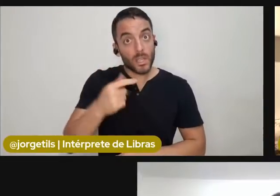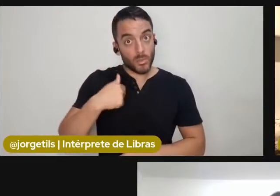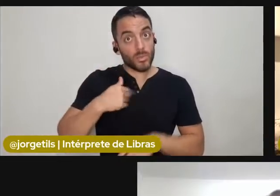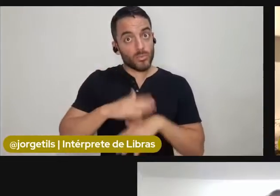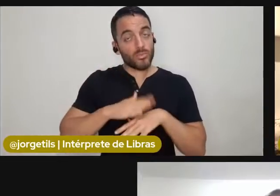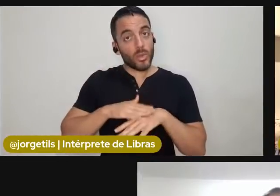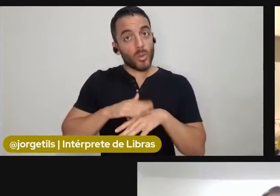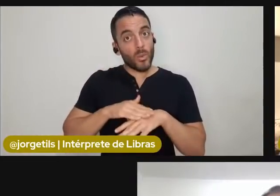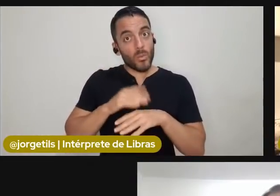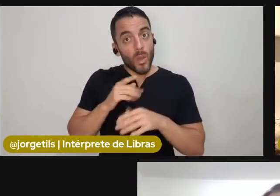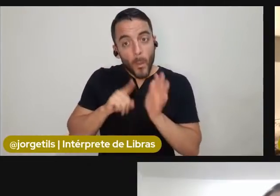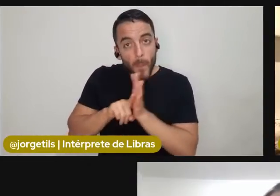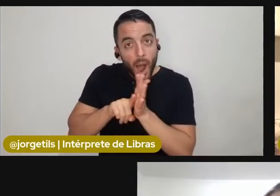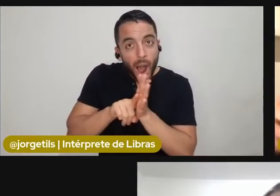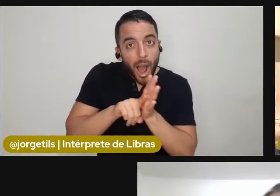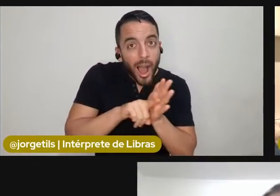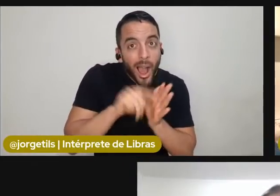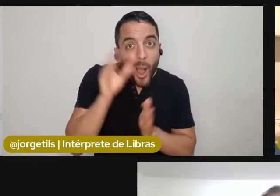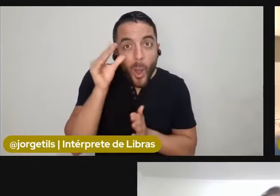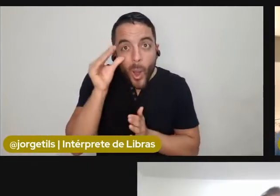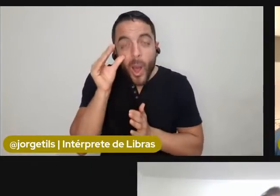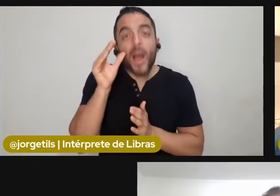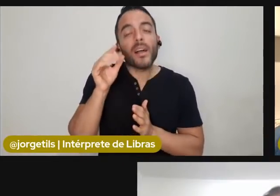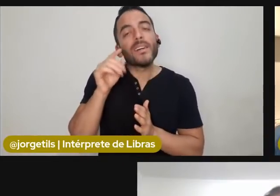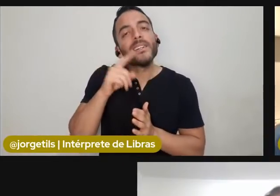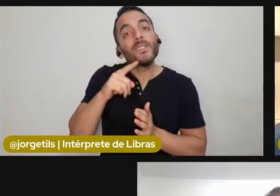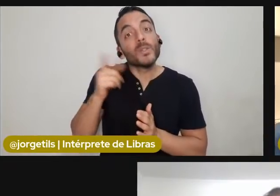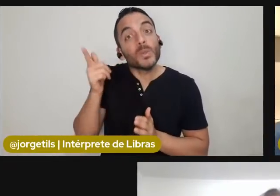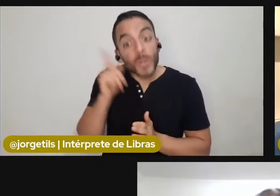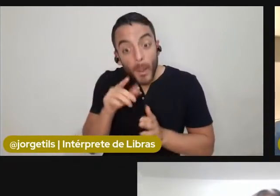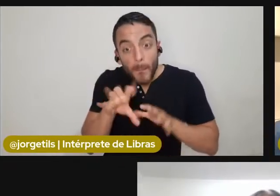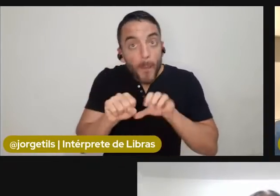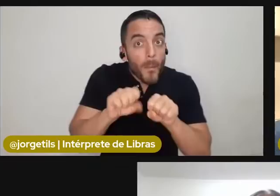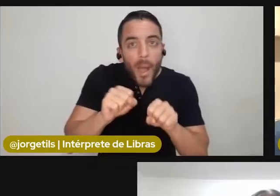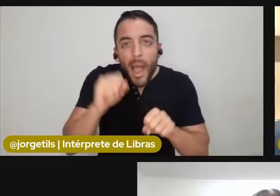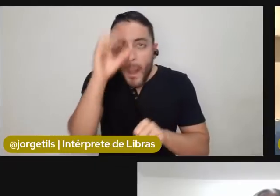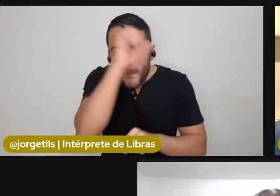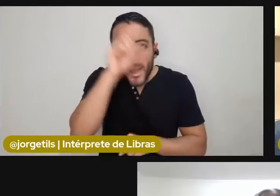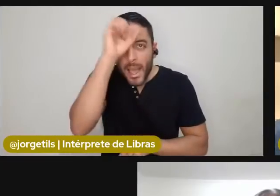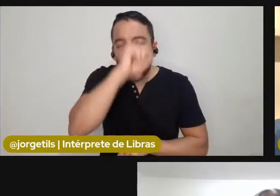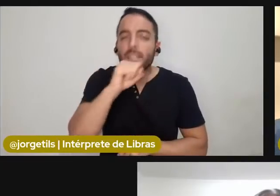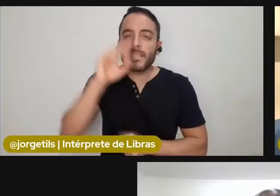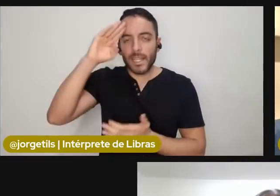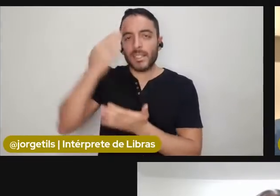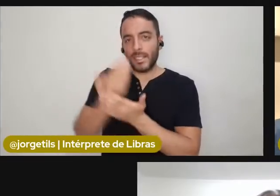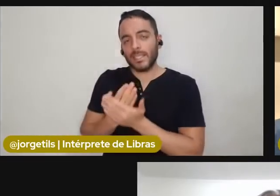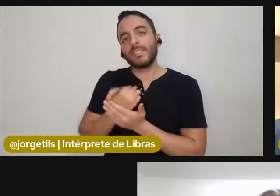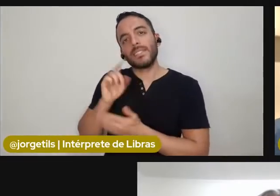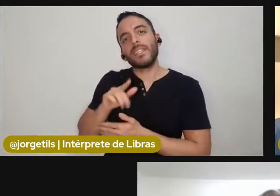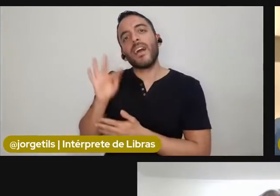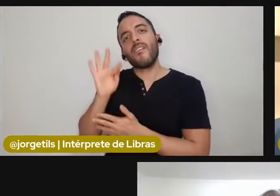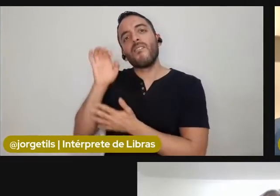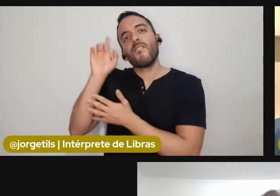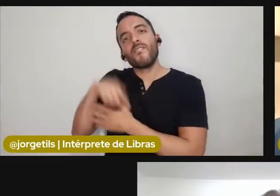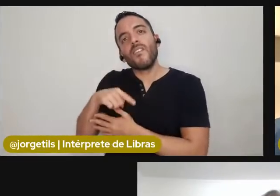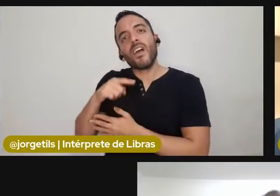interrogação do conhecer, temos a fé, acreditamos que as asas surgem em nós e